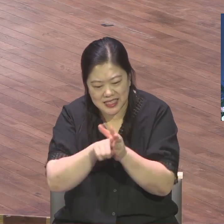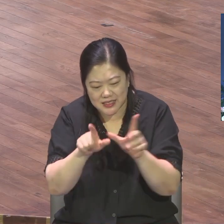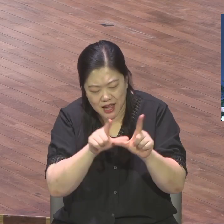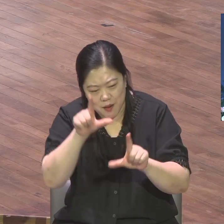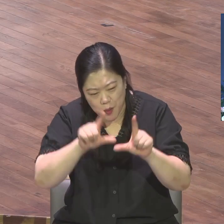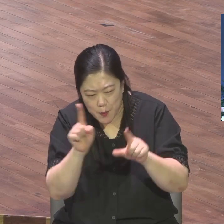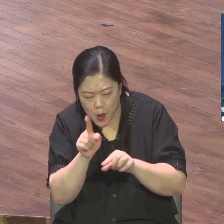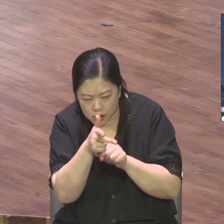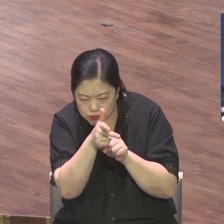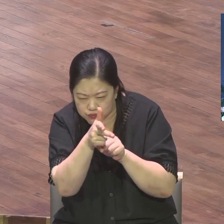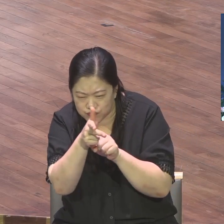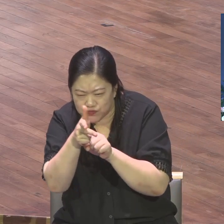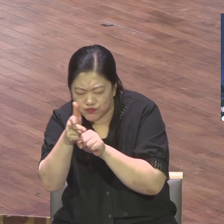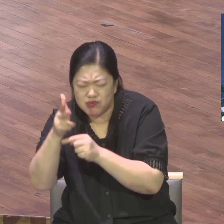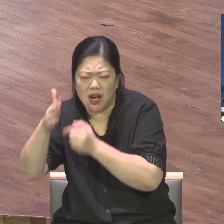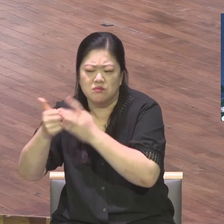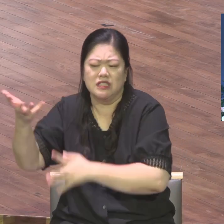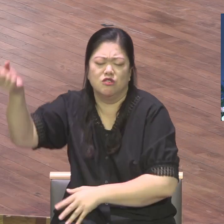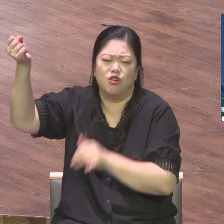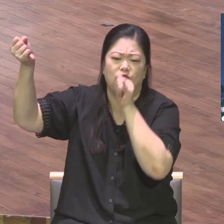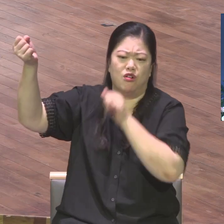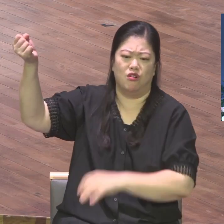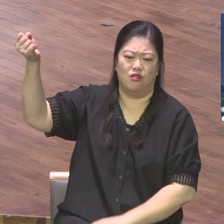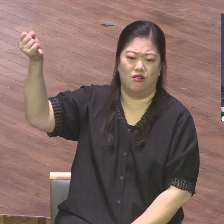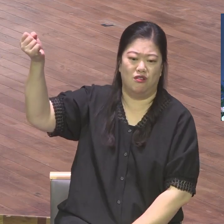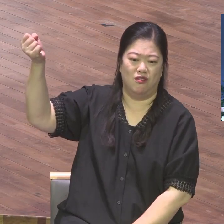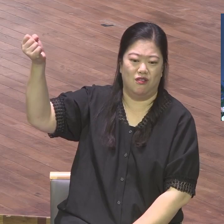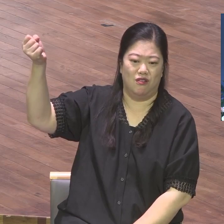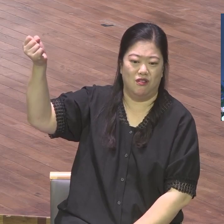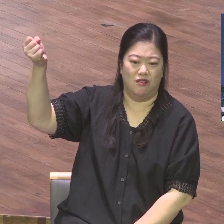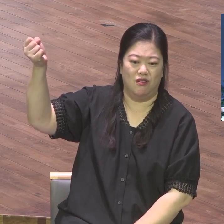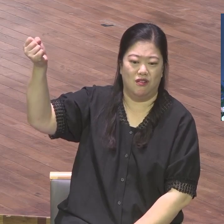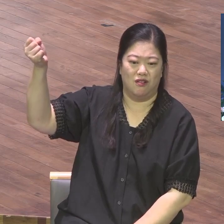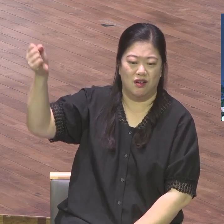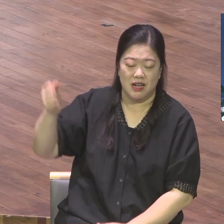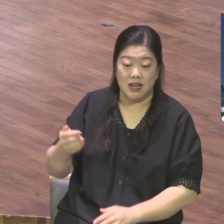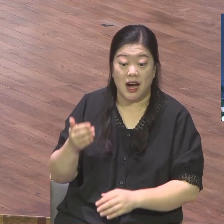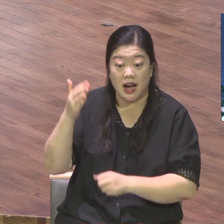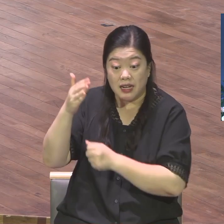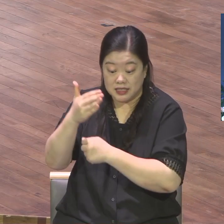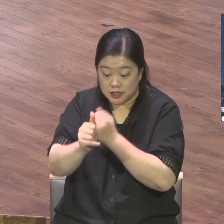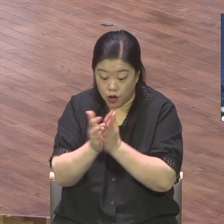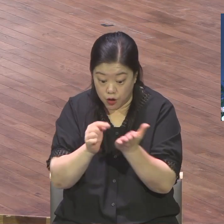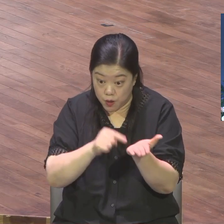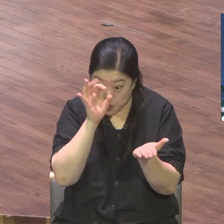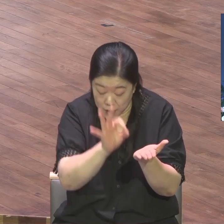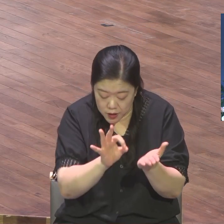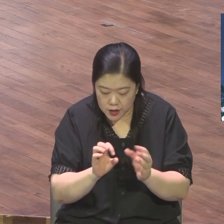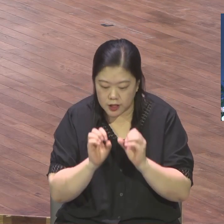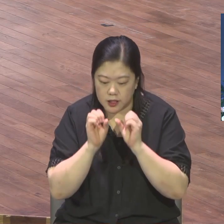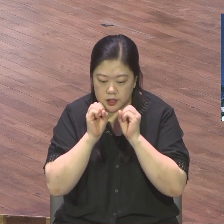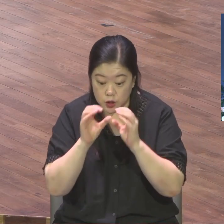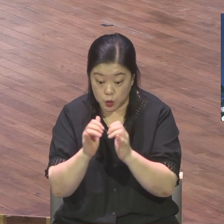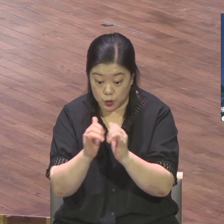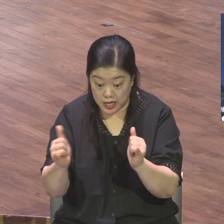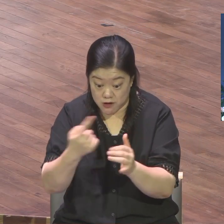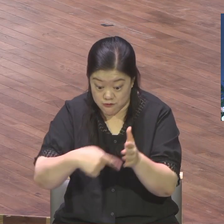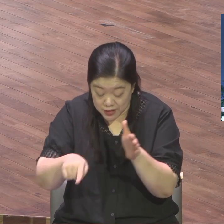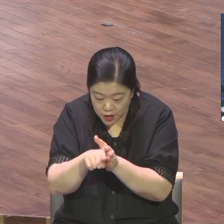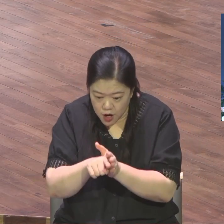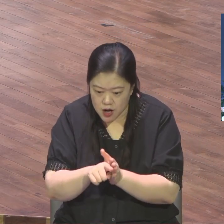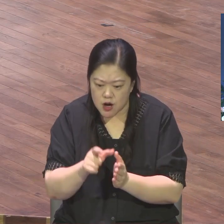그릇도, 전도사를 위해서 냉수 한 그릇 대접한 것도 결단코 상을 일장으로 갚으려 했는데 하나님이 한 주간